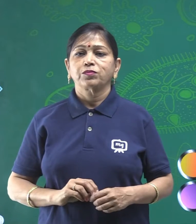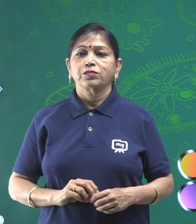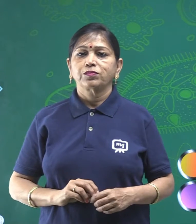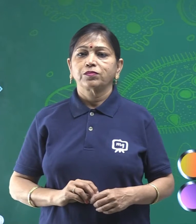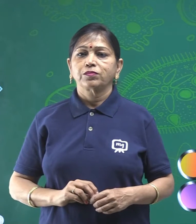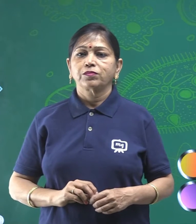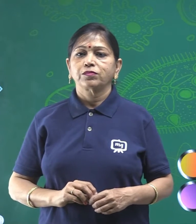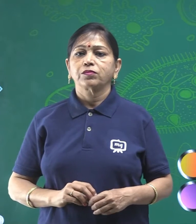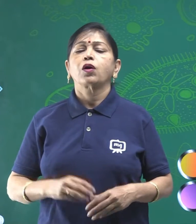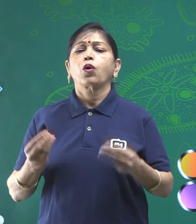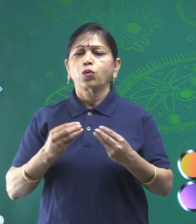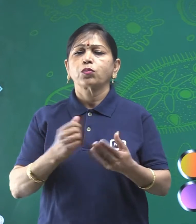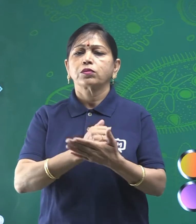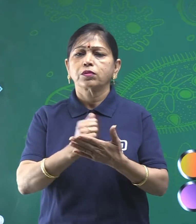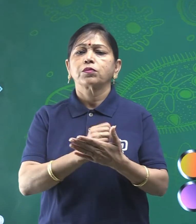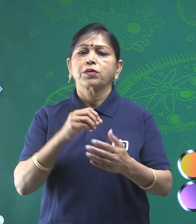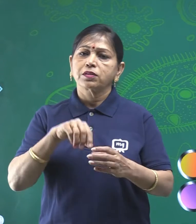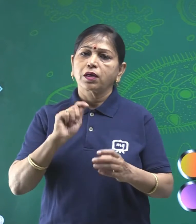और कुछ अभ्यास कार्य किया।